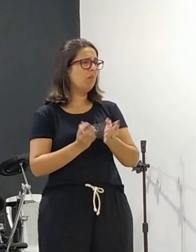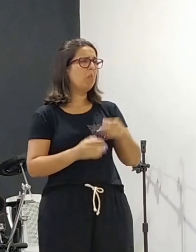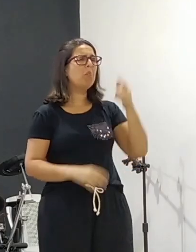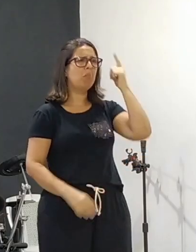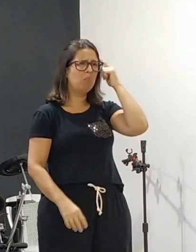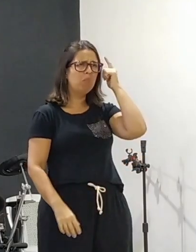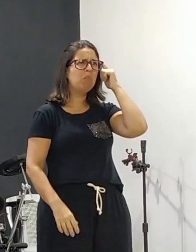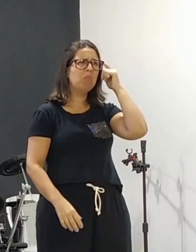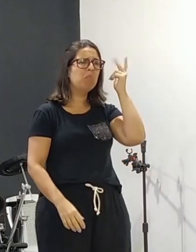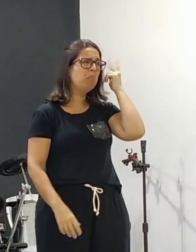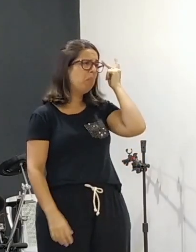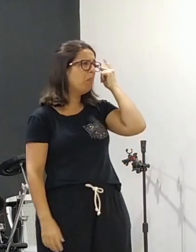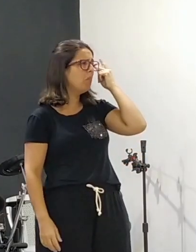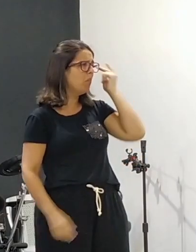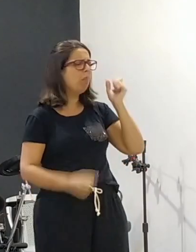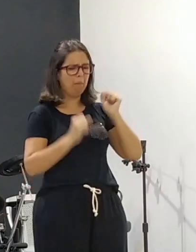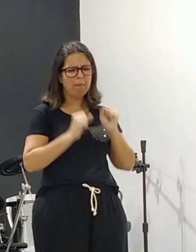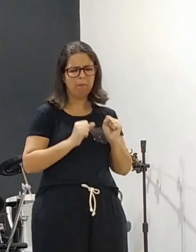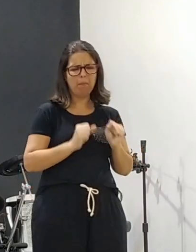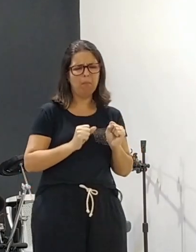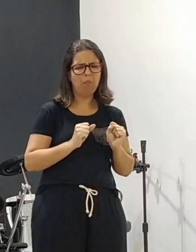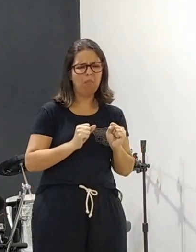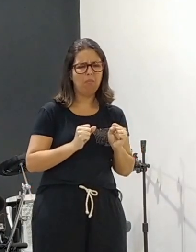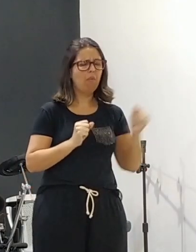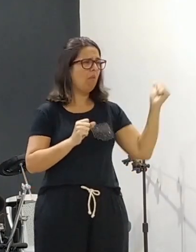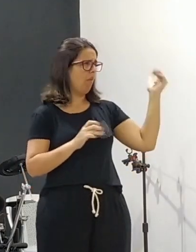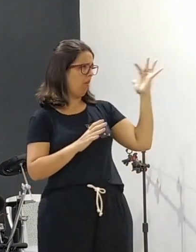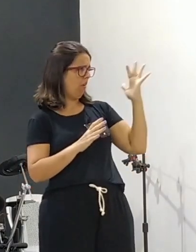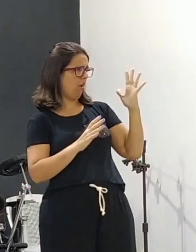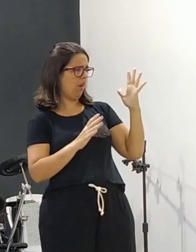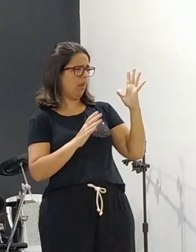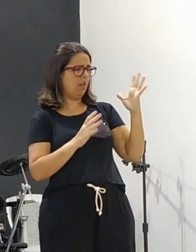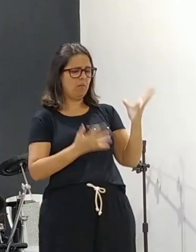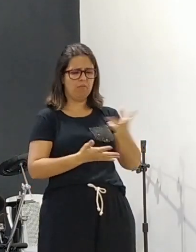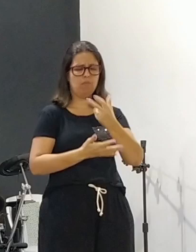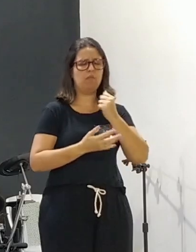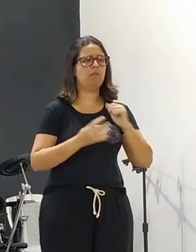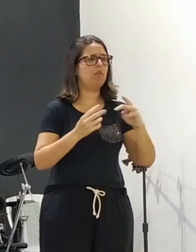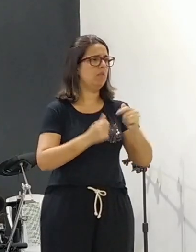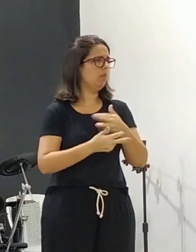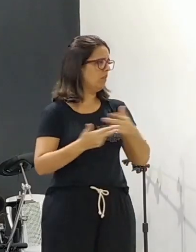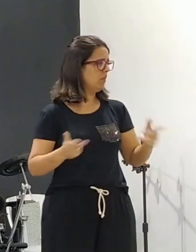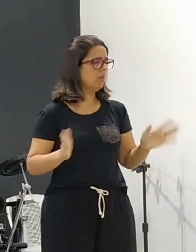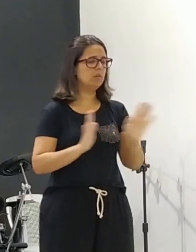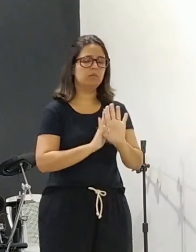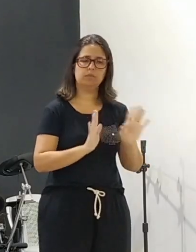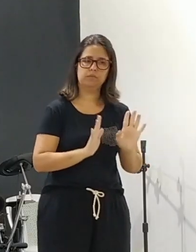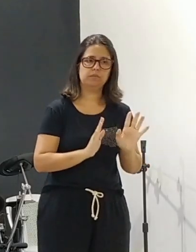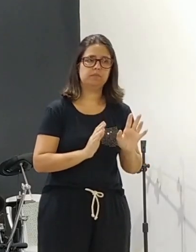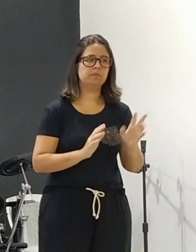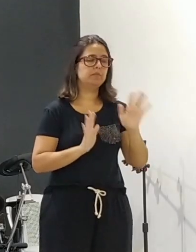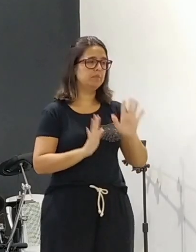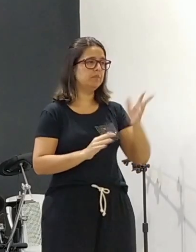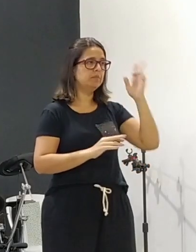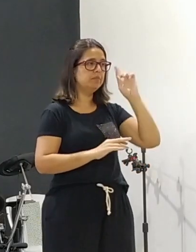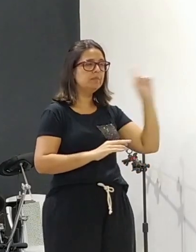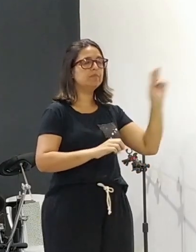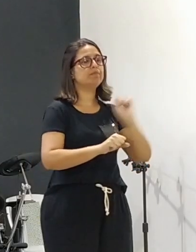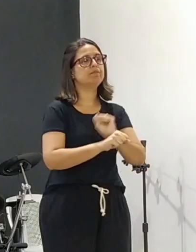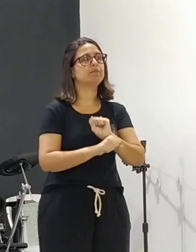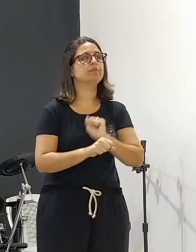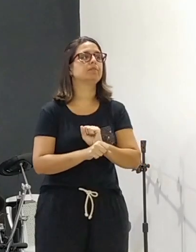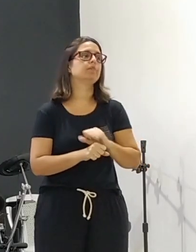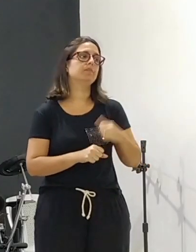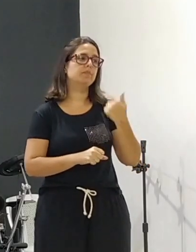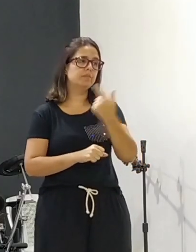tudo certo, que a graça abundante de Deus ela vai me guardar de tudo. Mas o que o Senhor espera de nós, espera